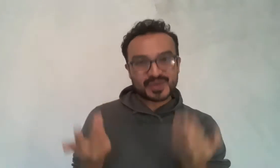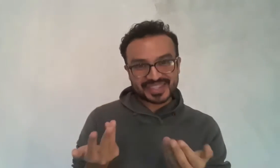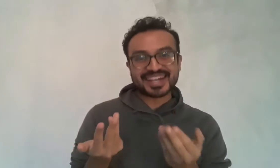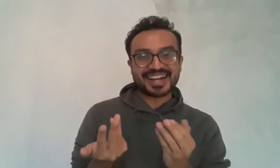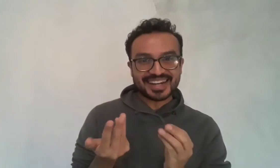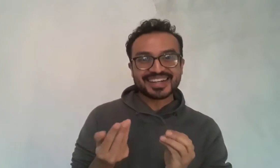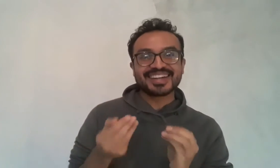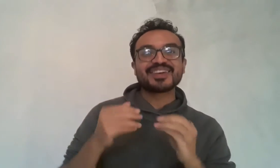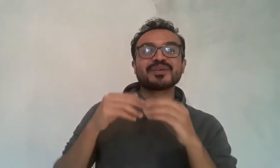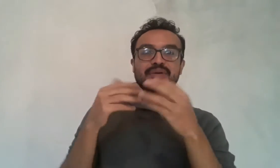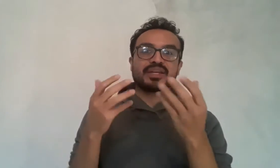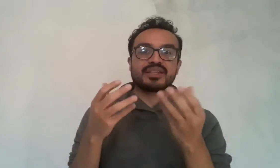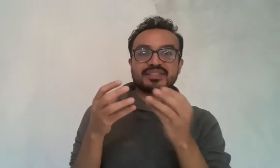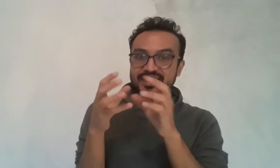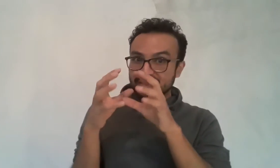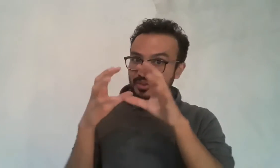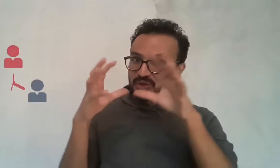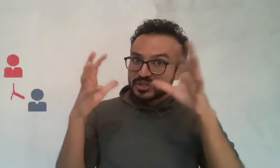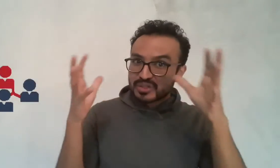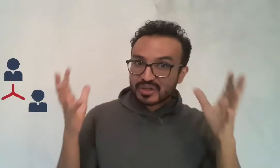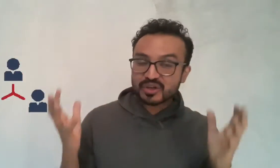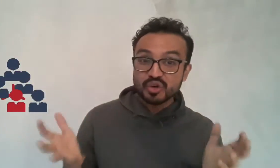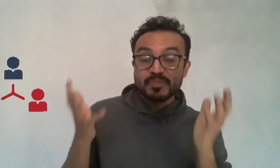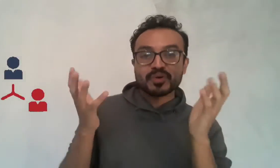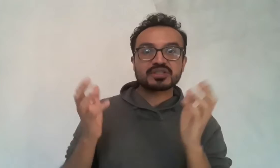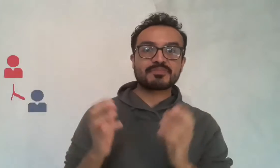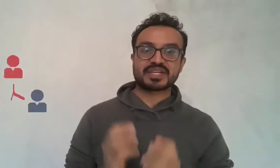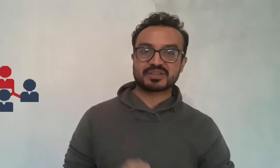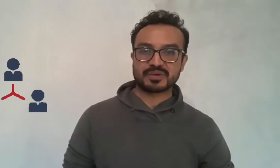contra ciertos grupos de personas.